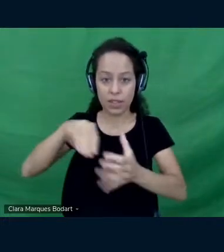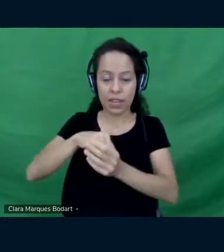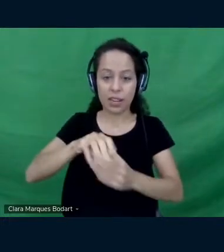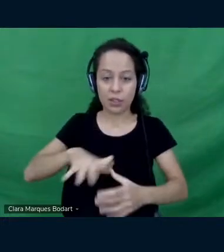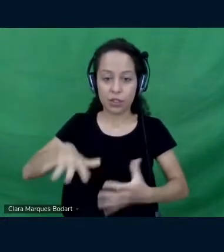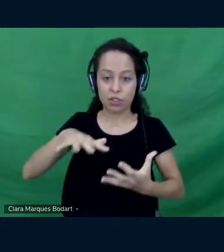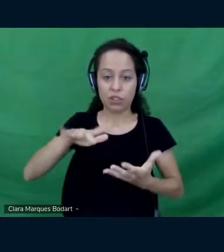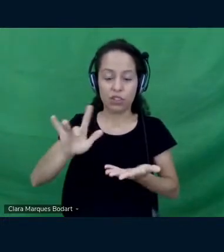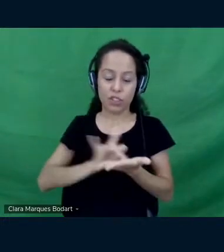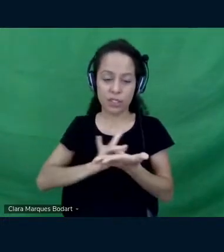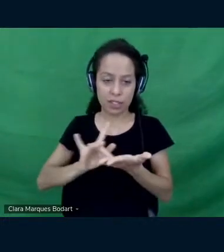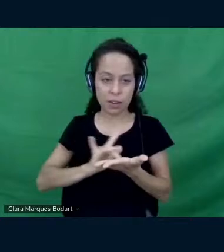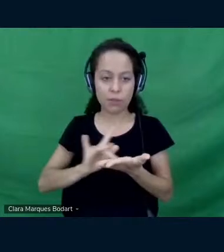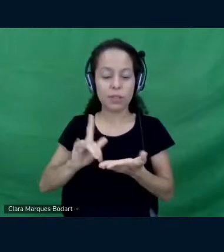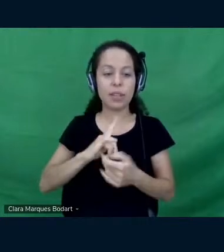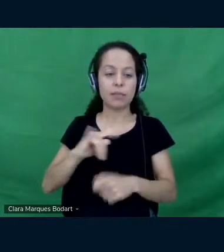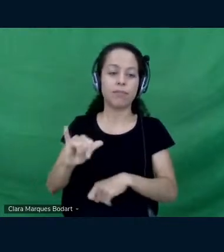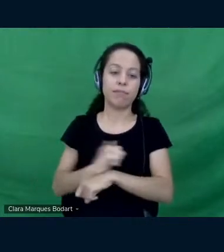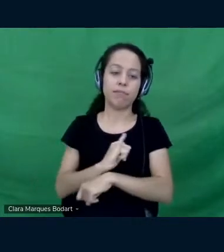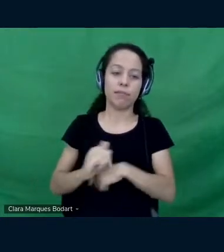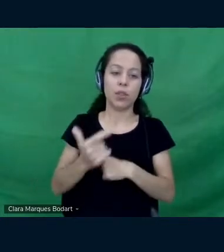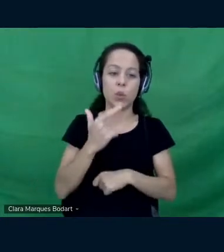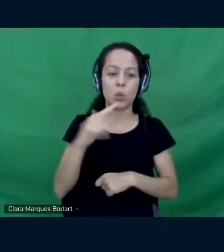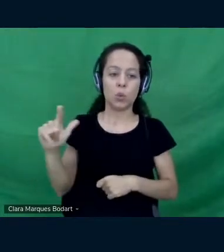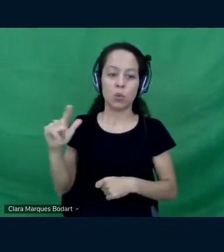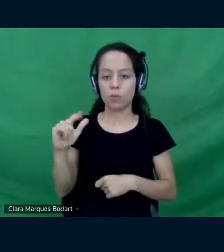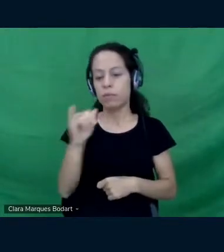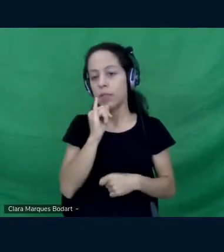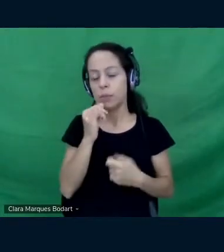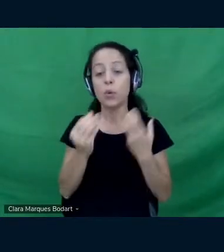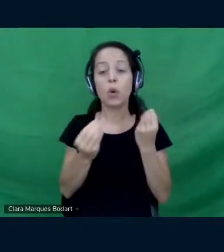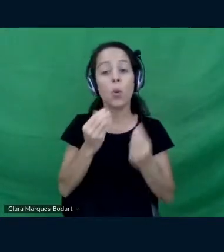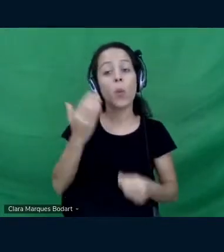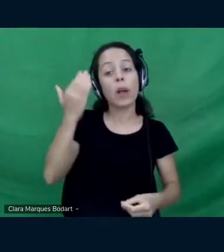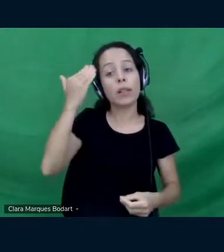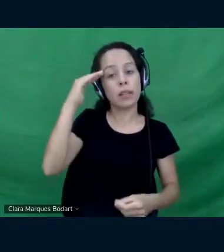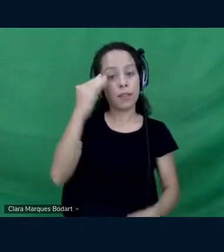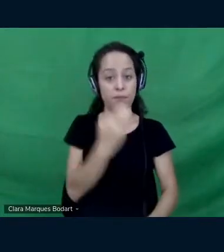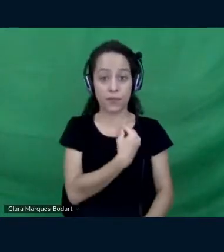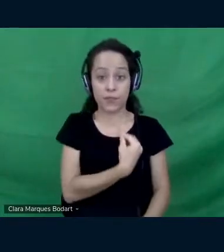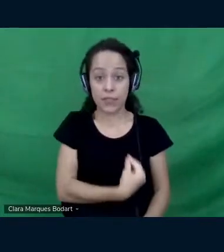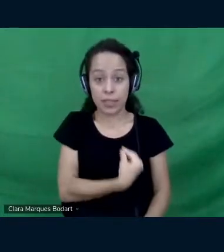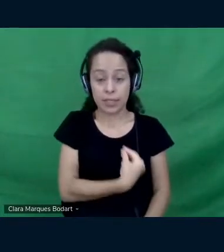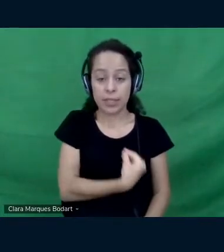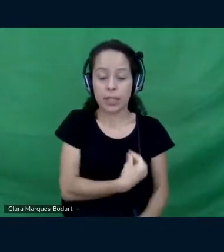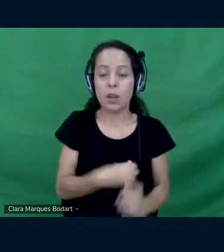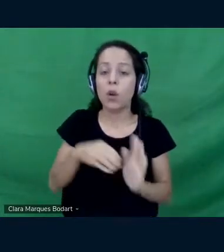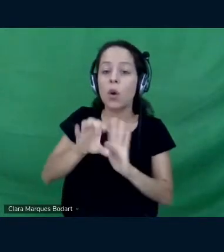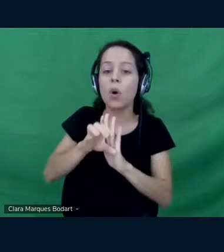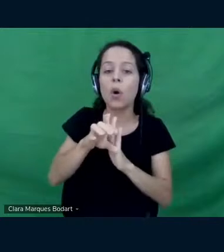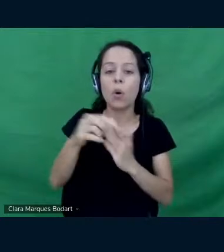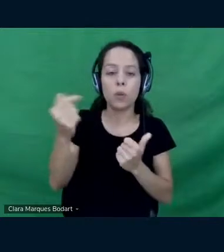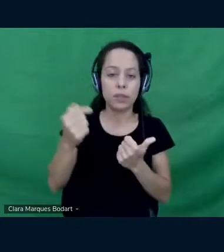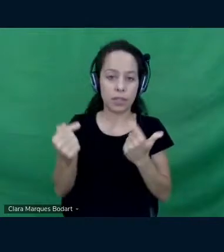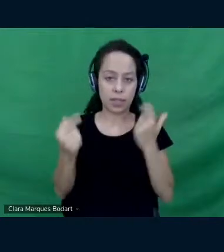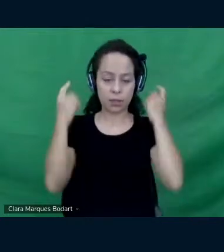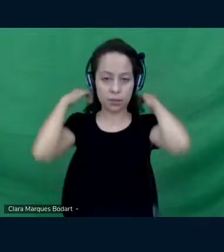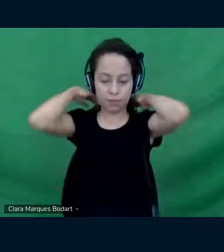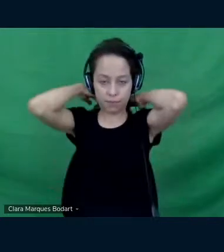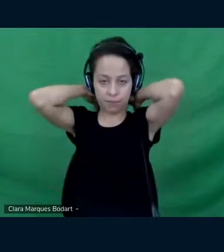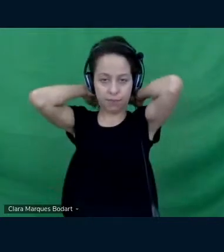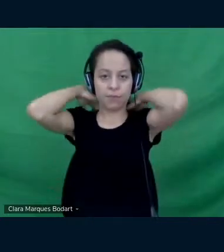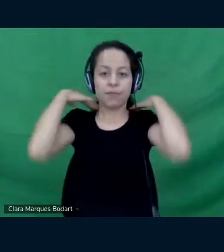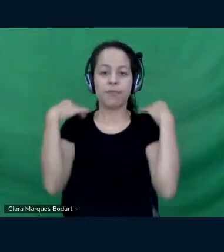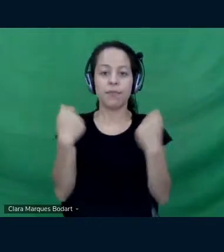produz outras dinâmicas de forma de compreensão da vida, de conceitos, E a gente precisa utilizar isso em nosso